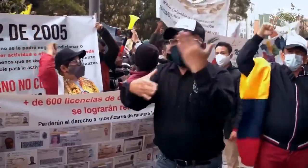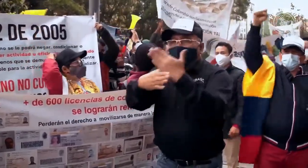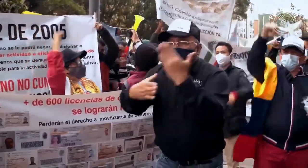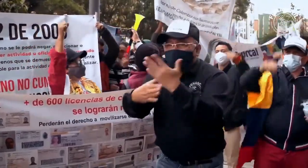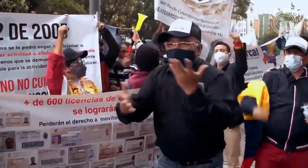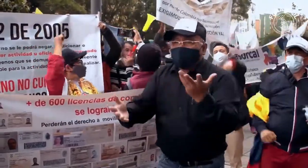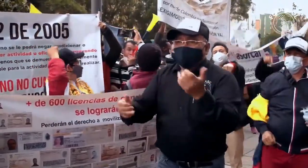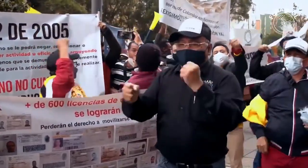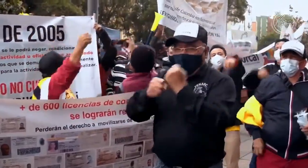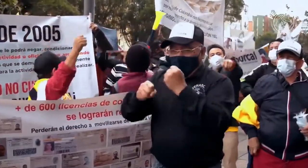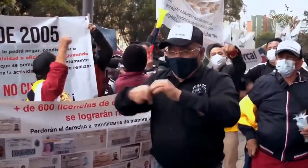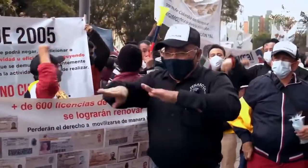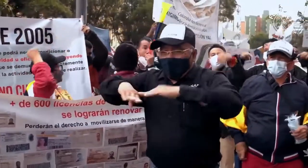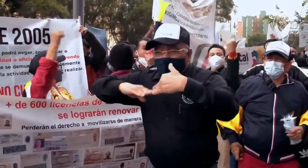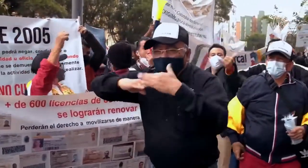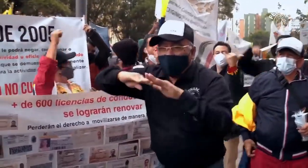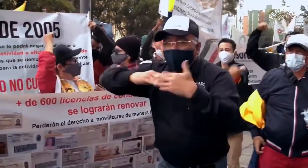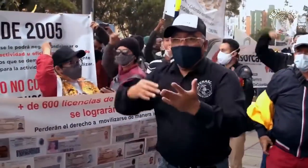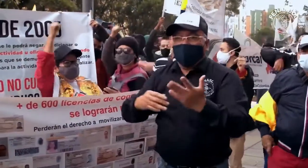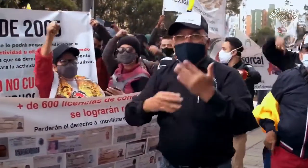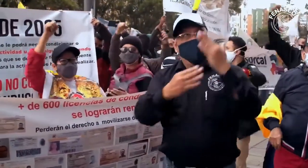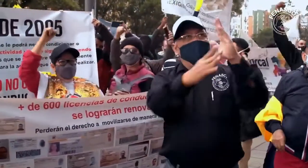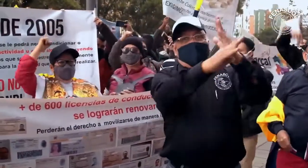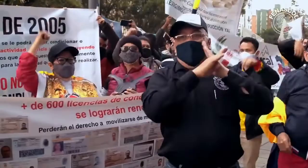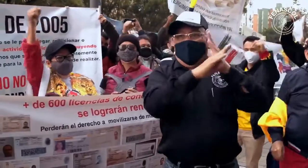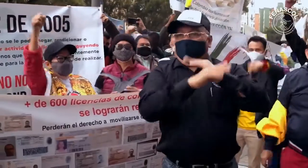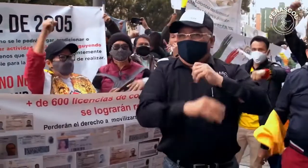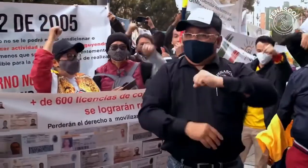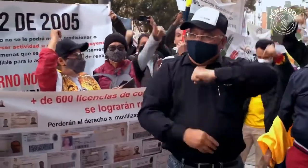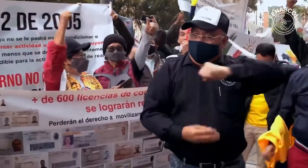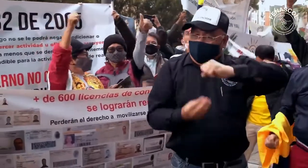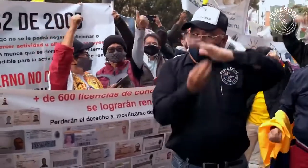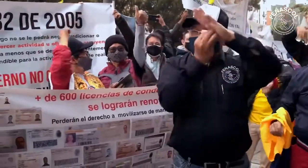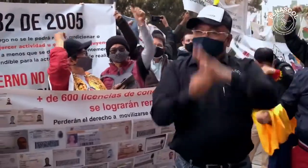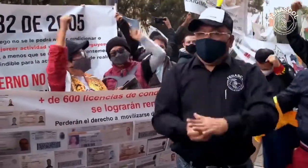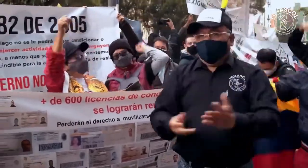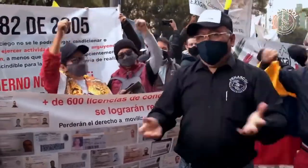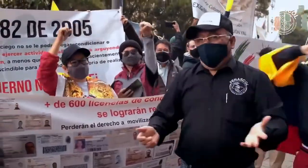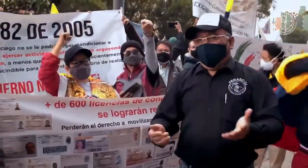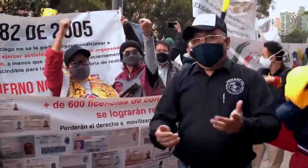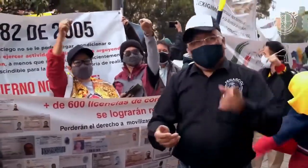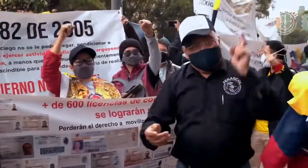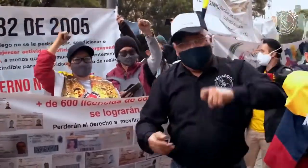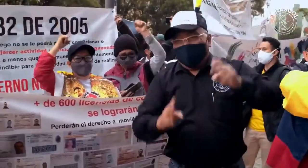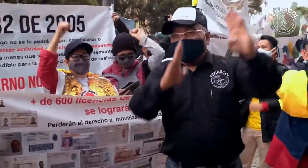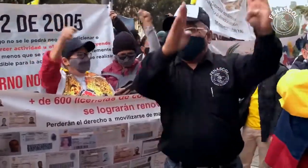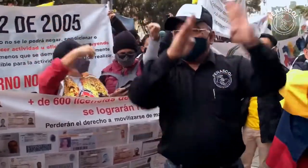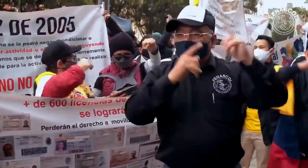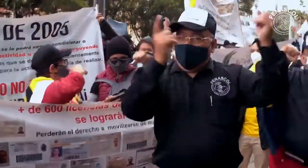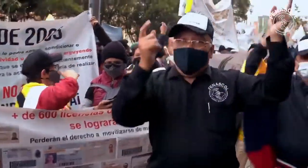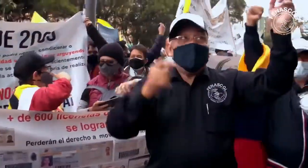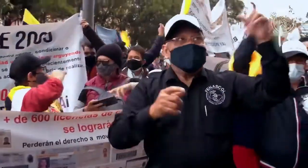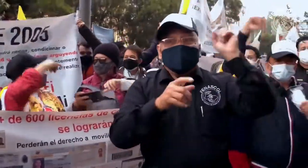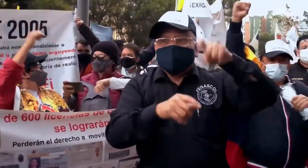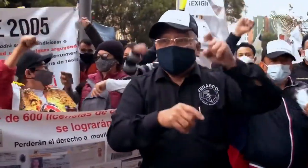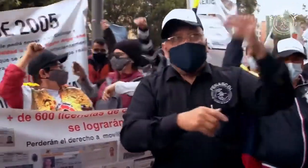vía domicilios, en aplicaciones de transporte y no pueden trabajar debido a la discriminación en la que nos